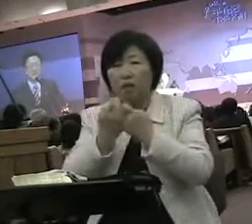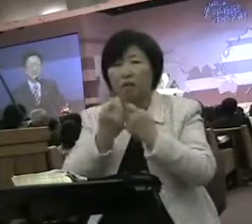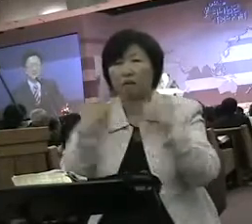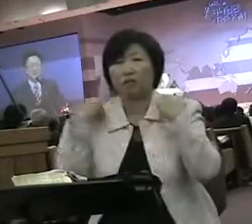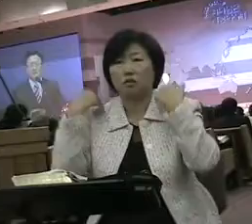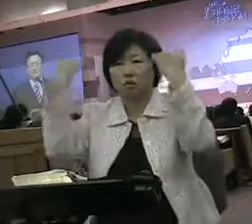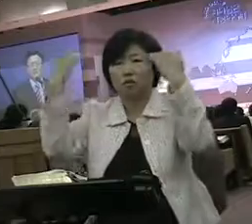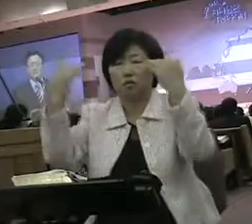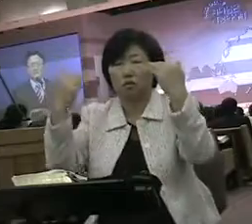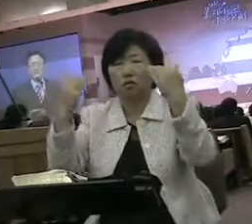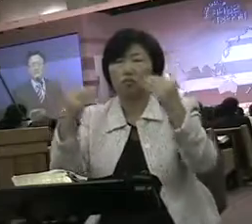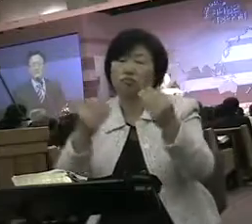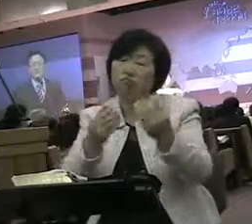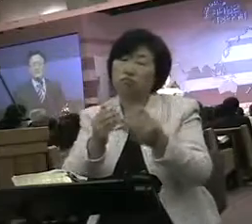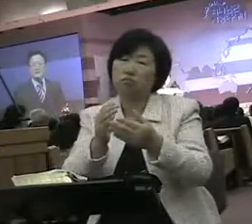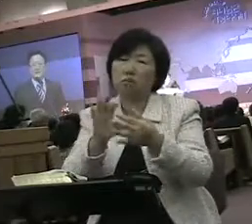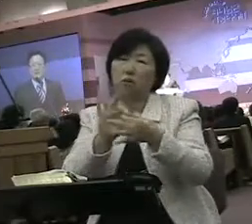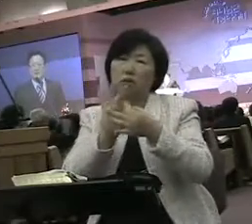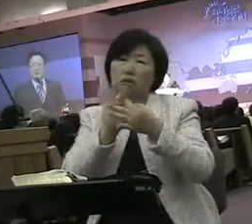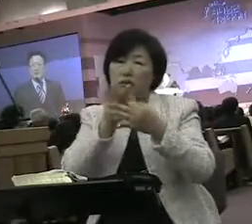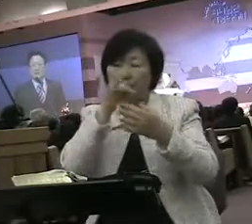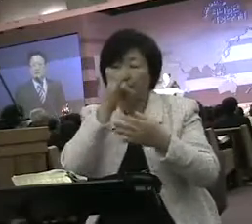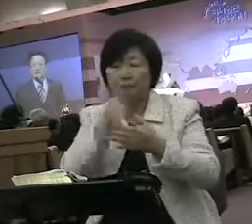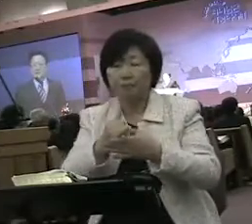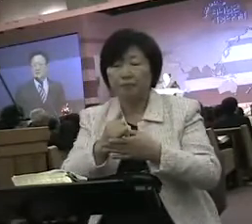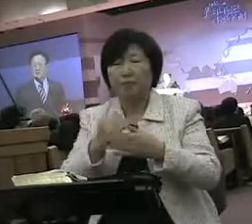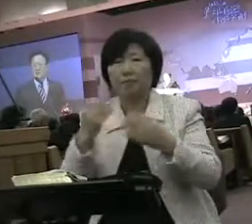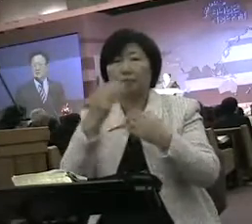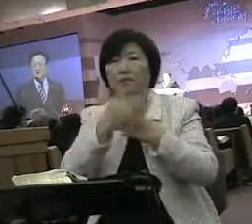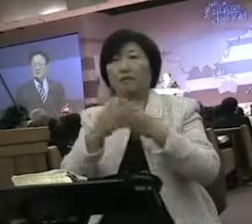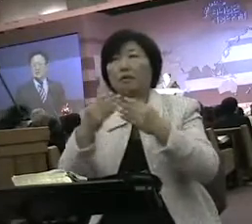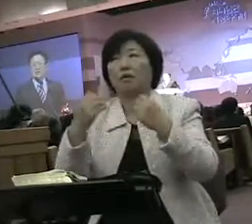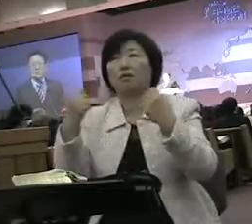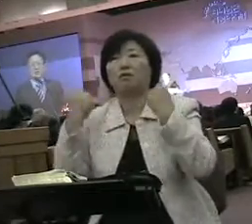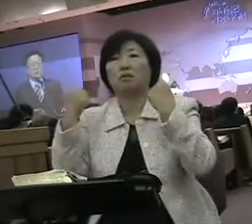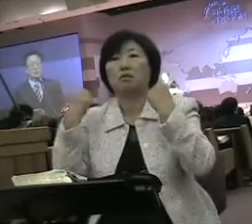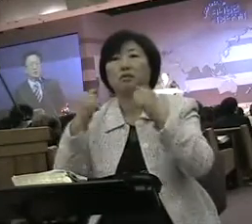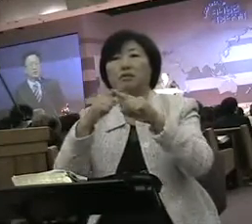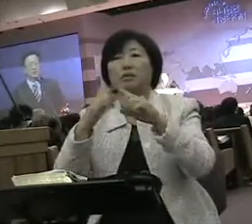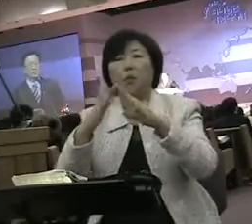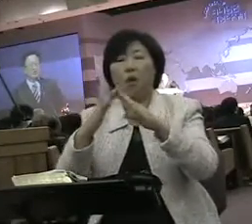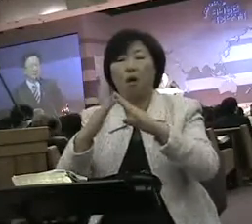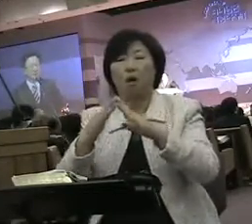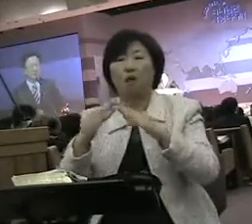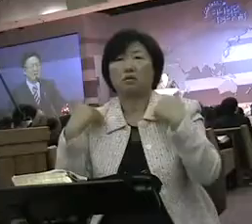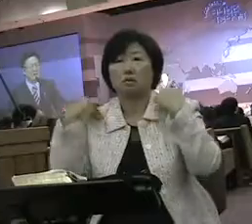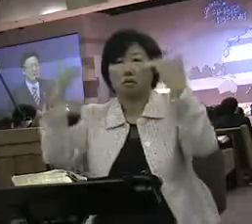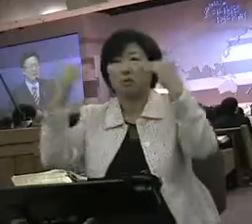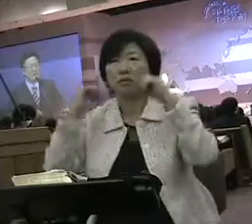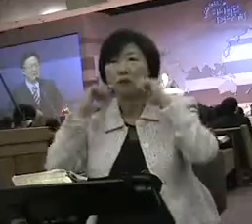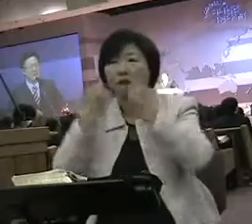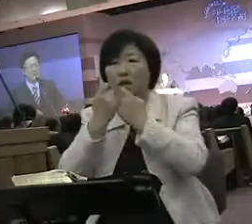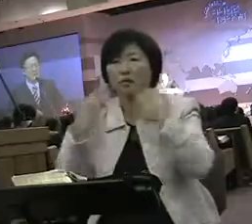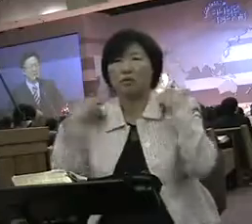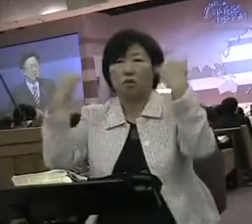불가분의 관계가 있습니다. 건강한 교회 없이 개인의 성숙이 이루어지지 않습니다.